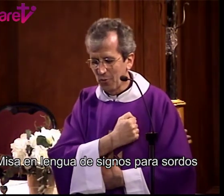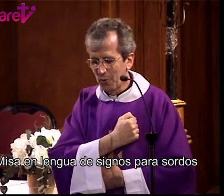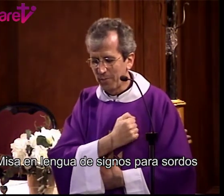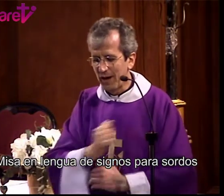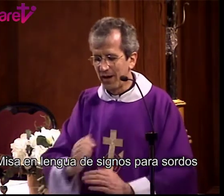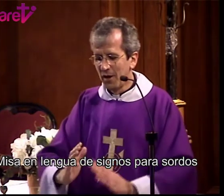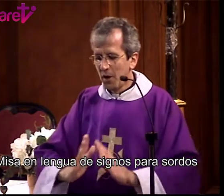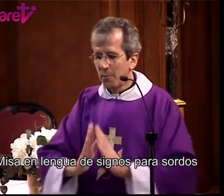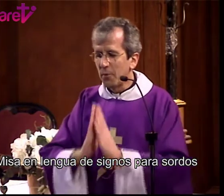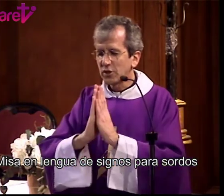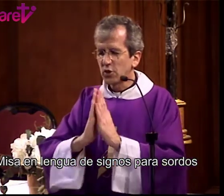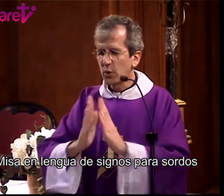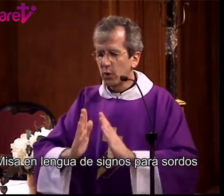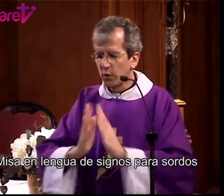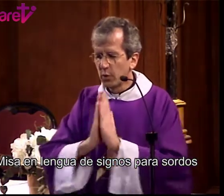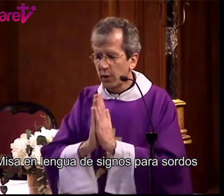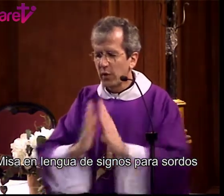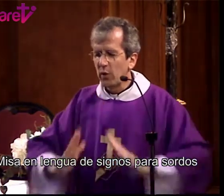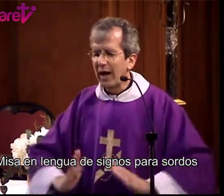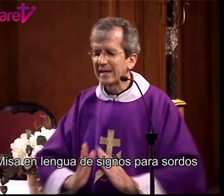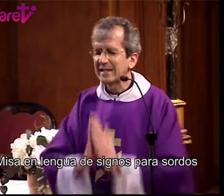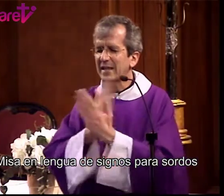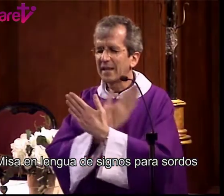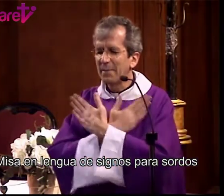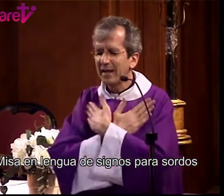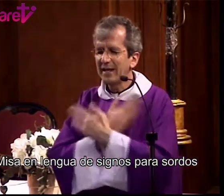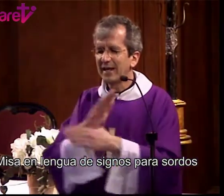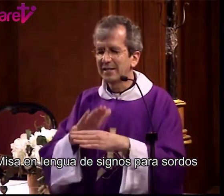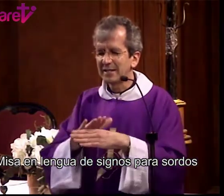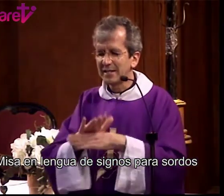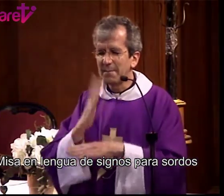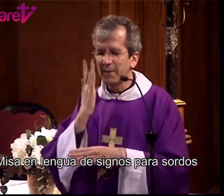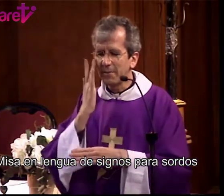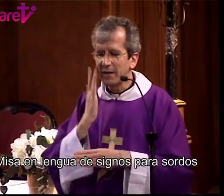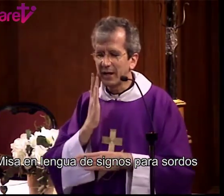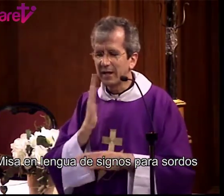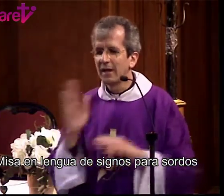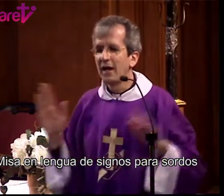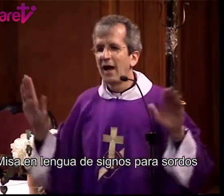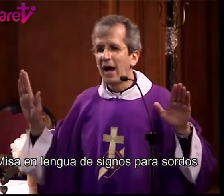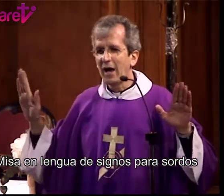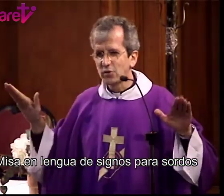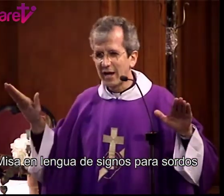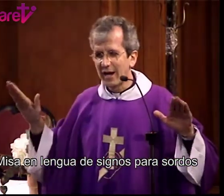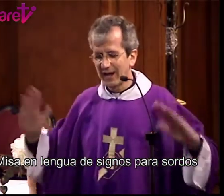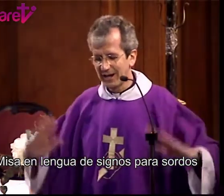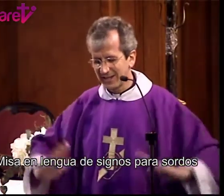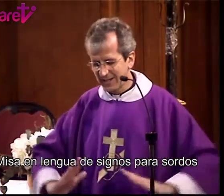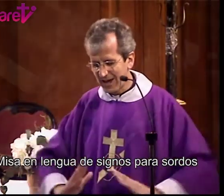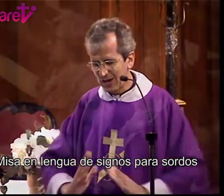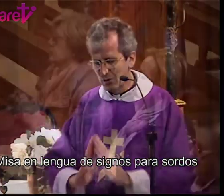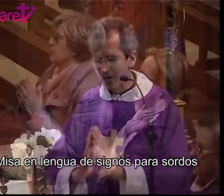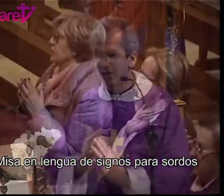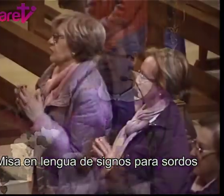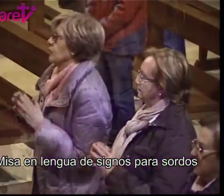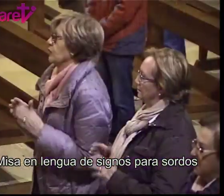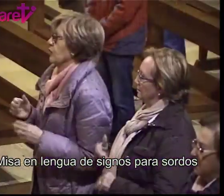culpa. Por eso ruego a Santa María, siempre Virgen, a los ángeles, a los santos y